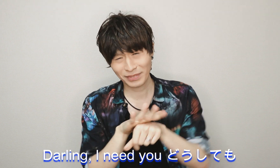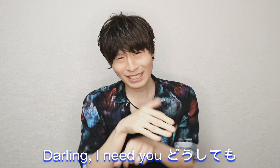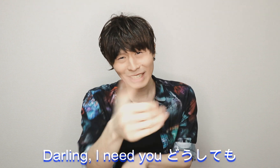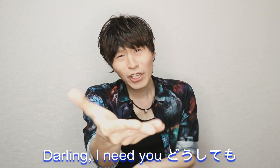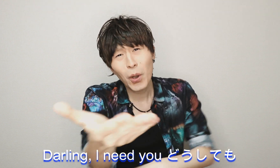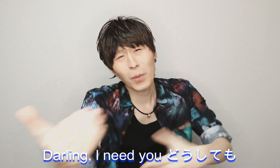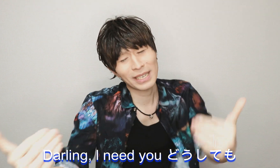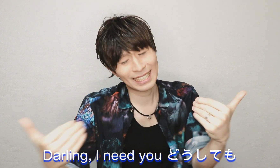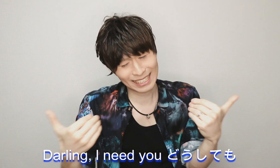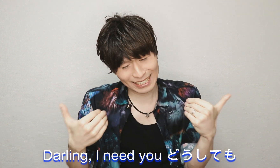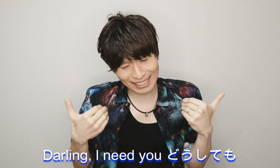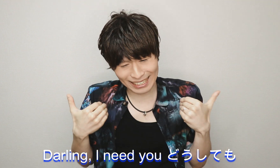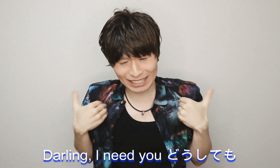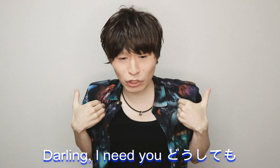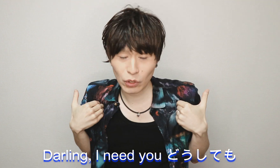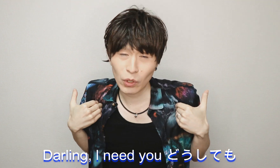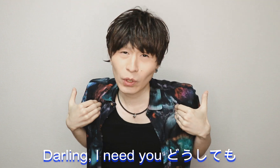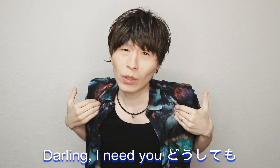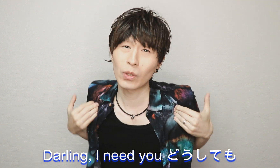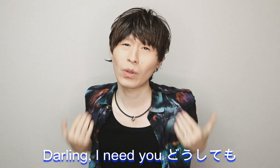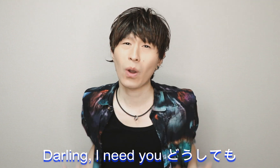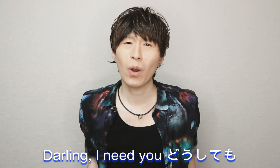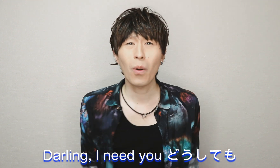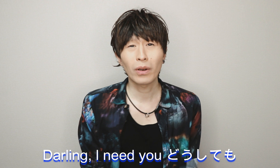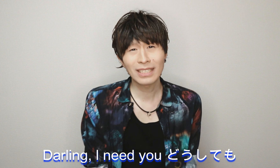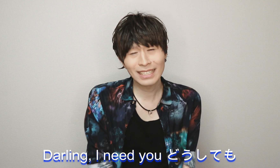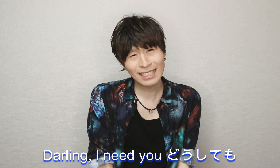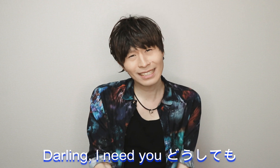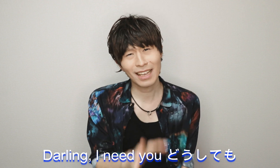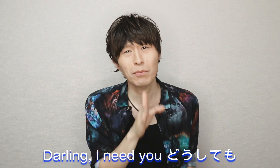Darling I need you どうしても